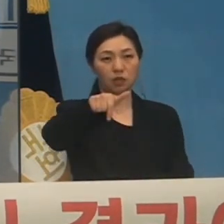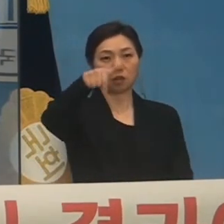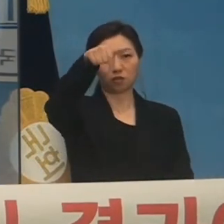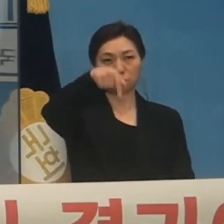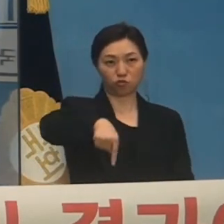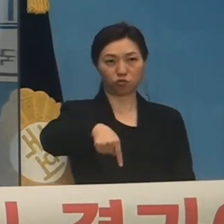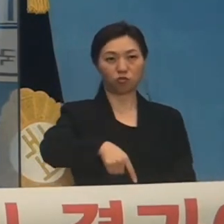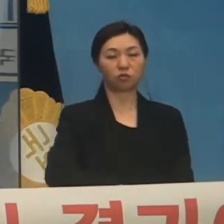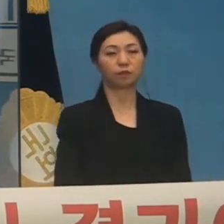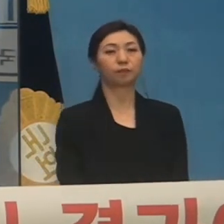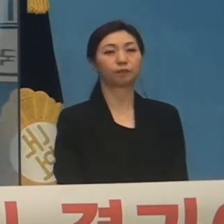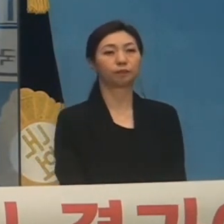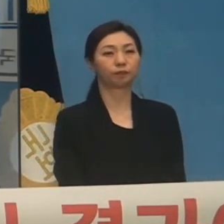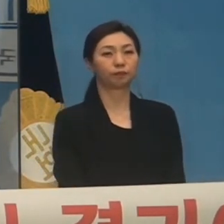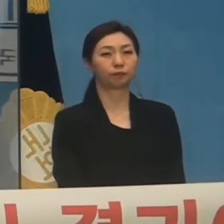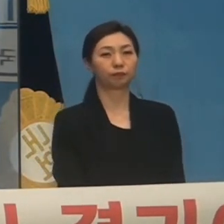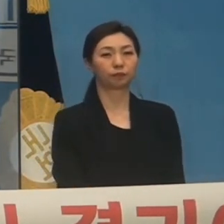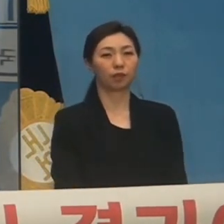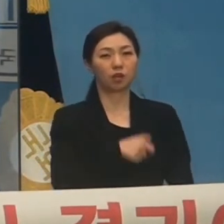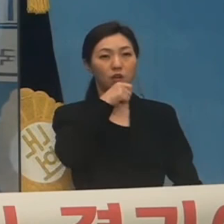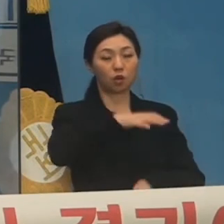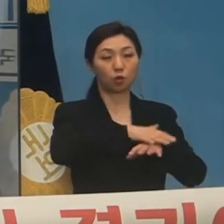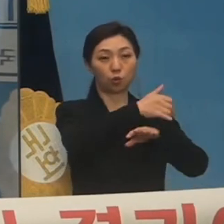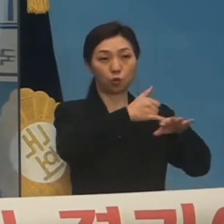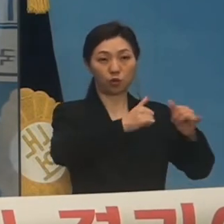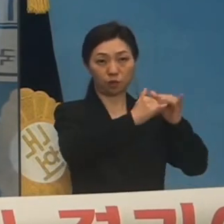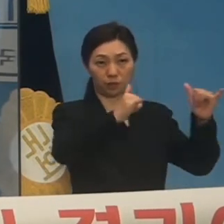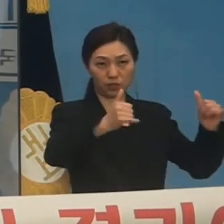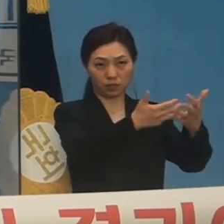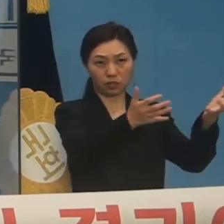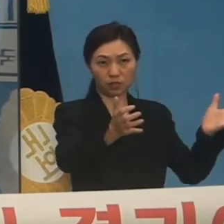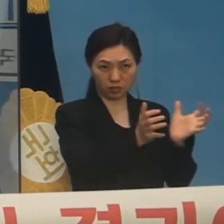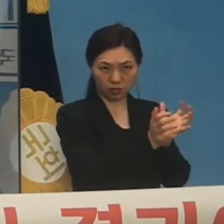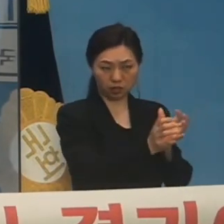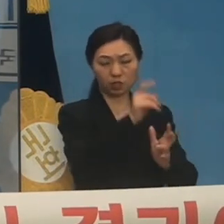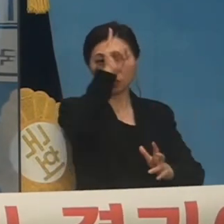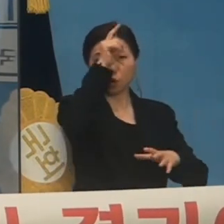오늘 우리 농업인단체는 정부의